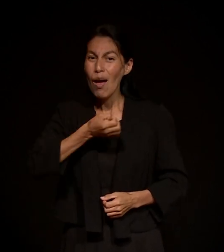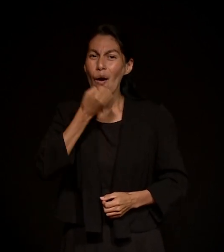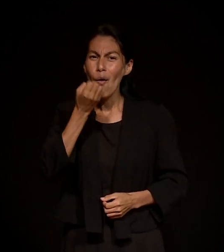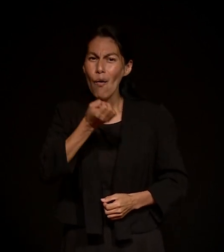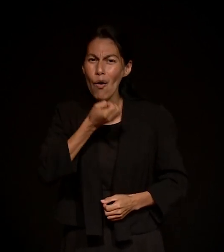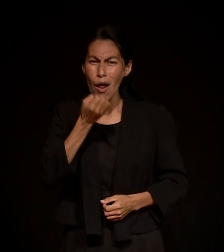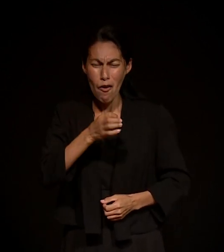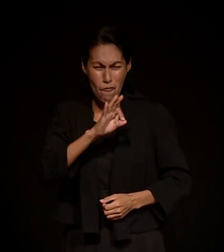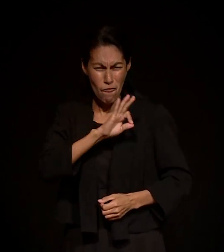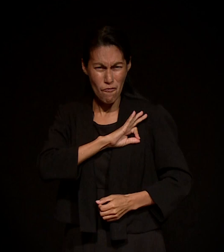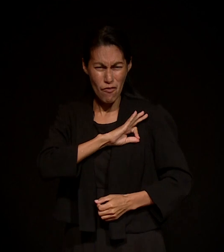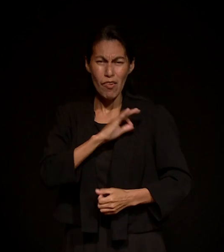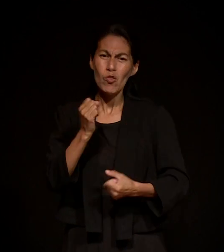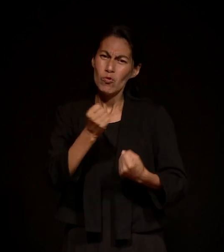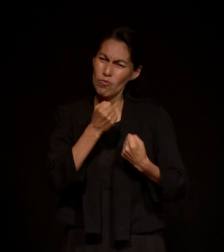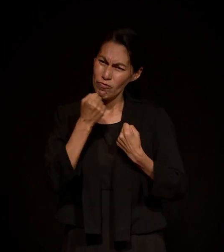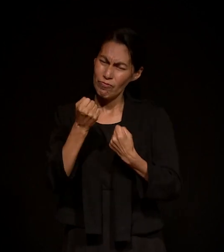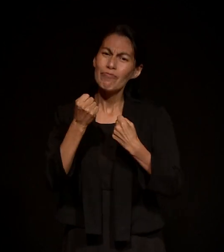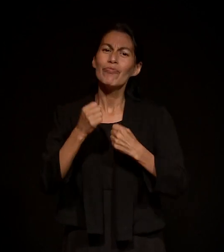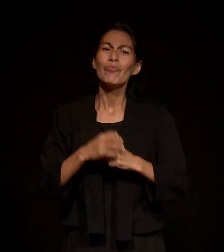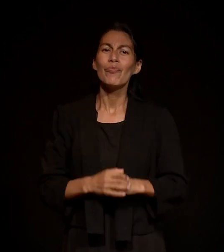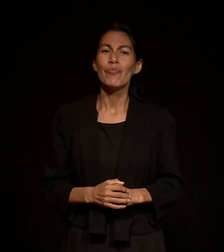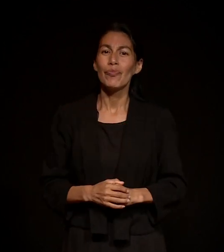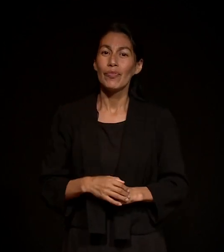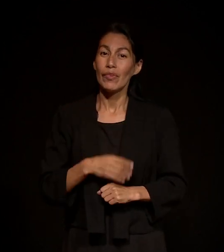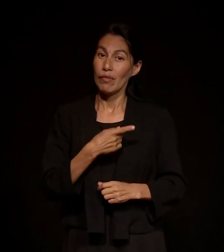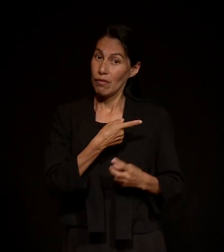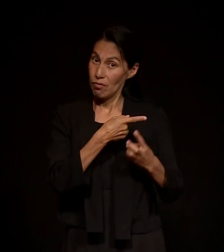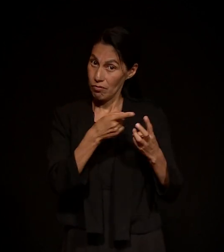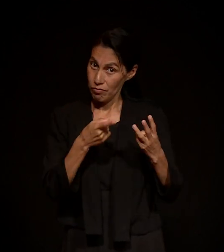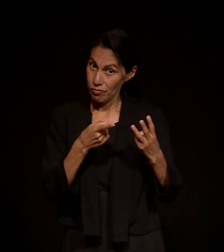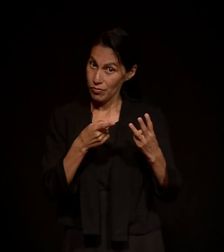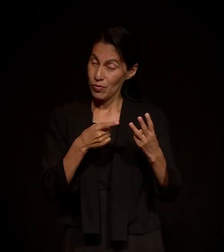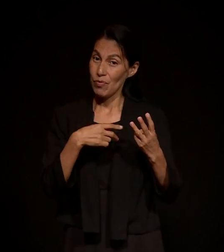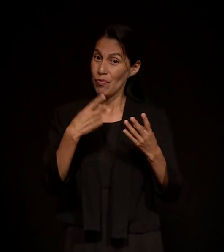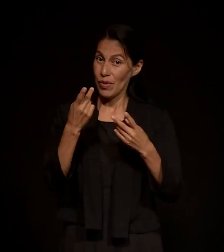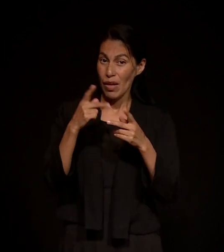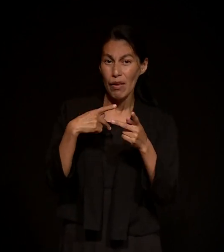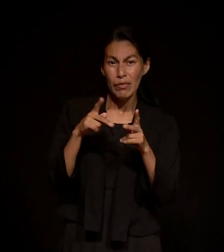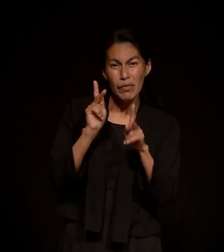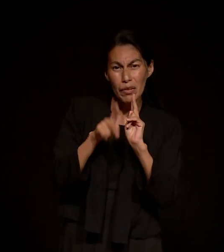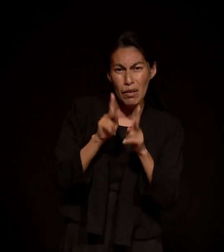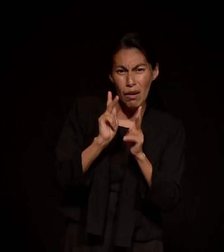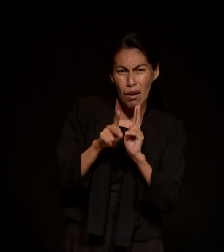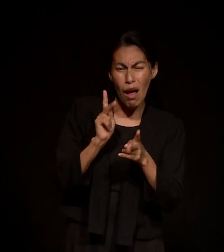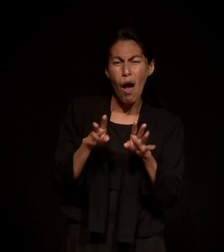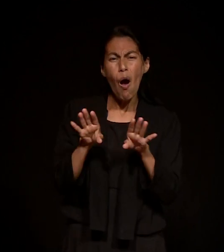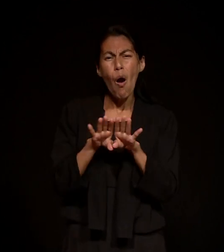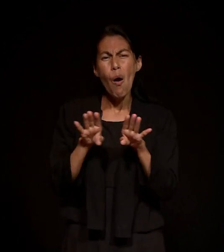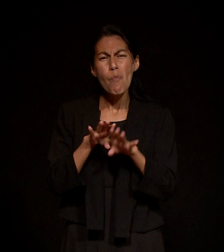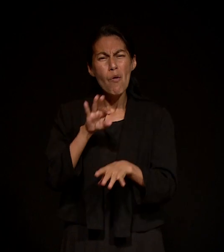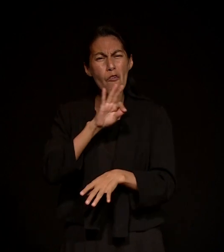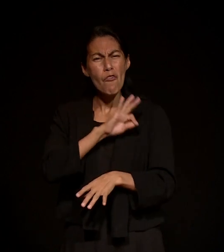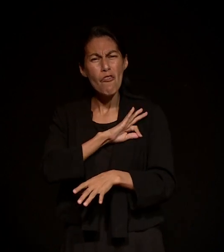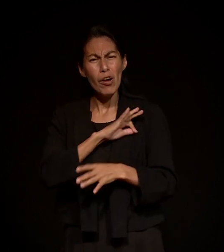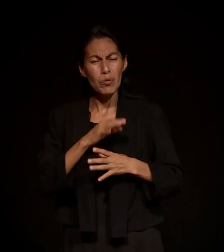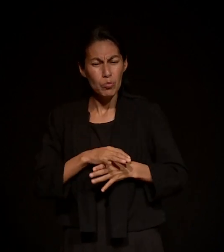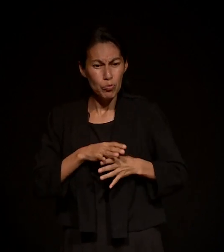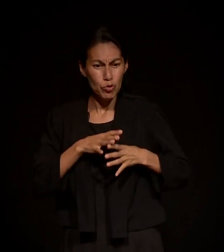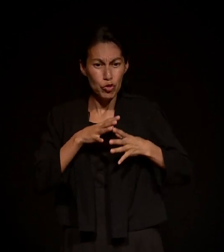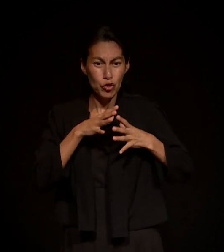que es orar a Cristo. Y ellos nos platicarán de cómo es el